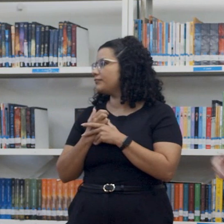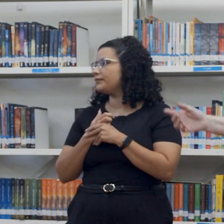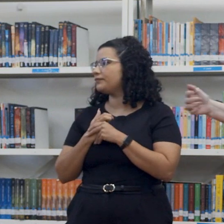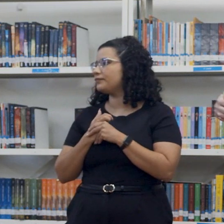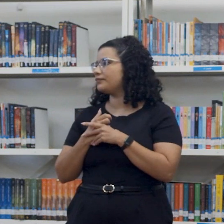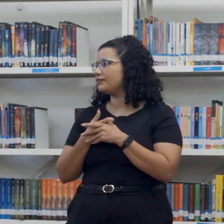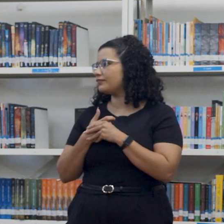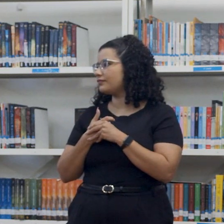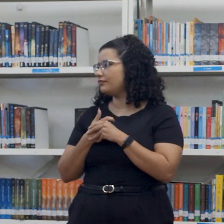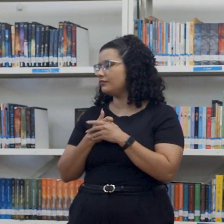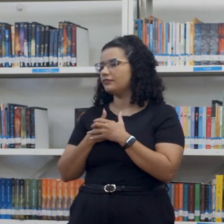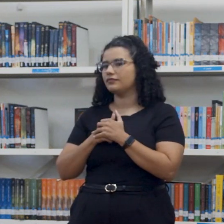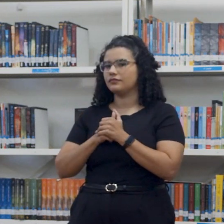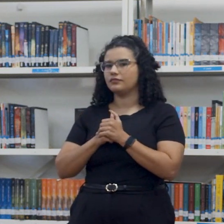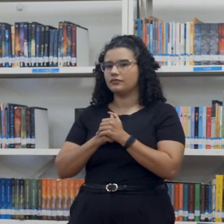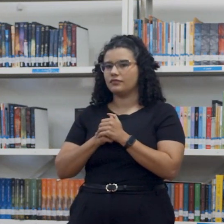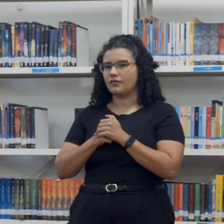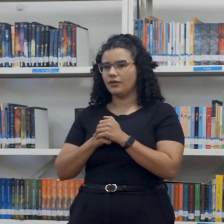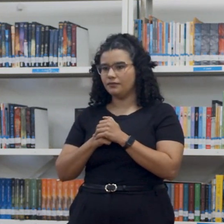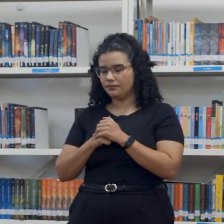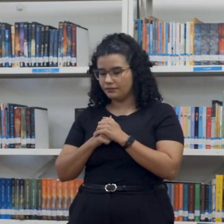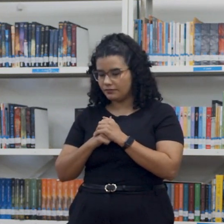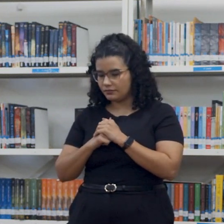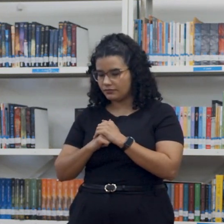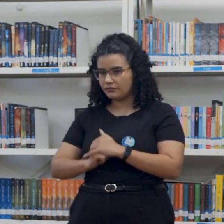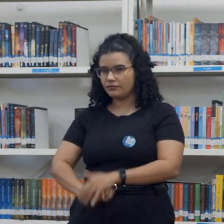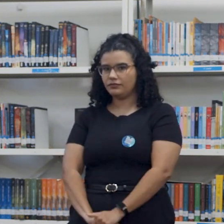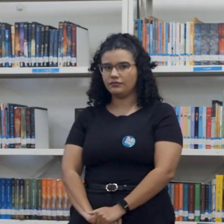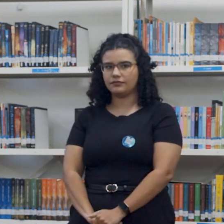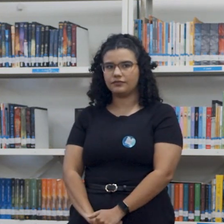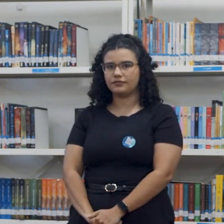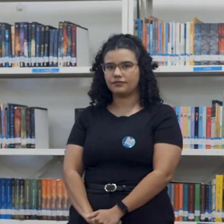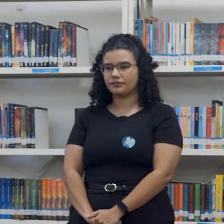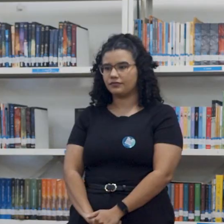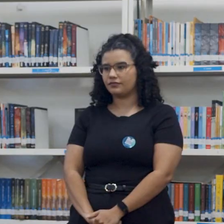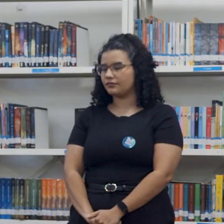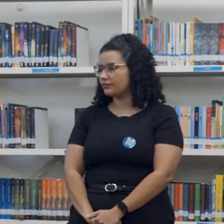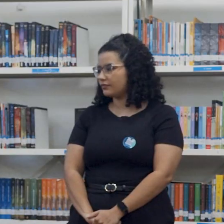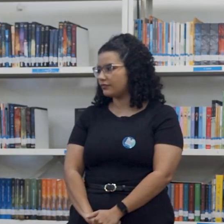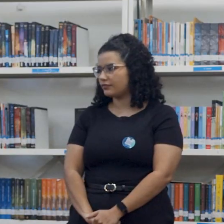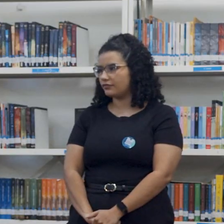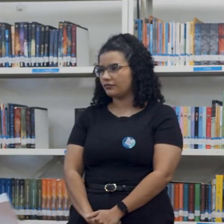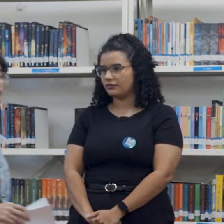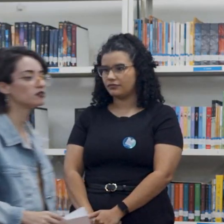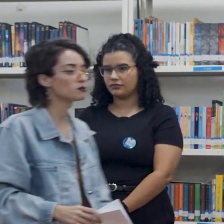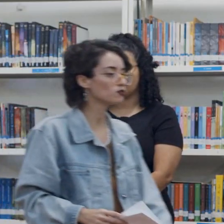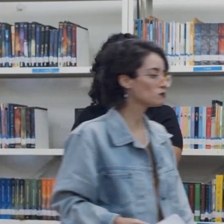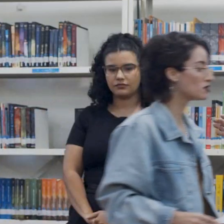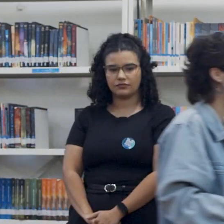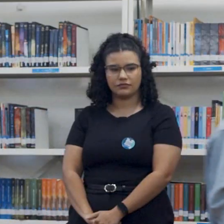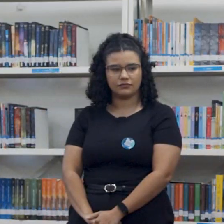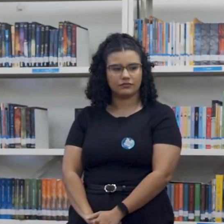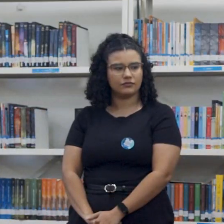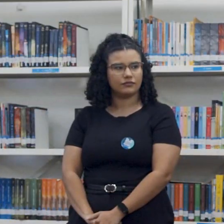Você não quer Uma jovem branca de cabelo curto e escuro fica ao lado de Ana Lúcia. Ela segura um livreto. Não, vou ler primeiro, depois